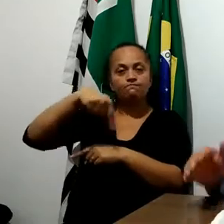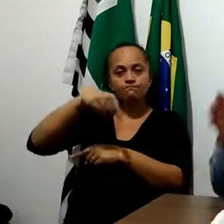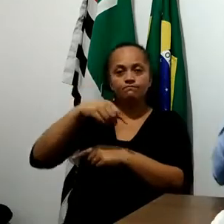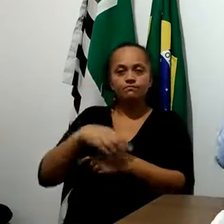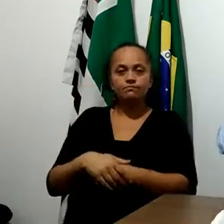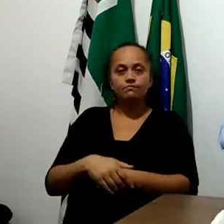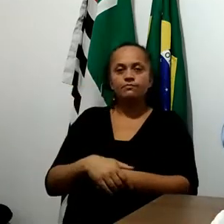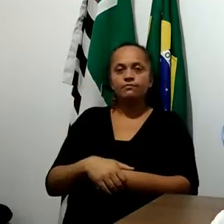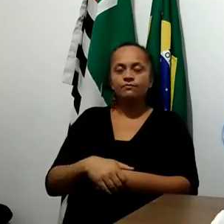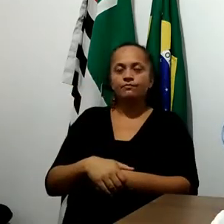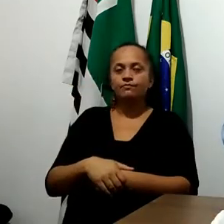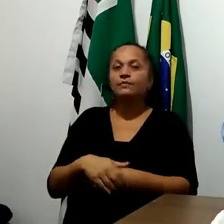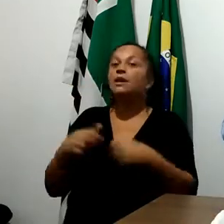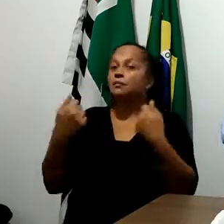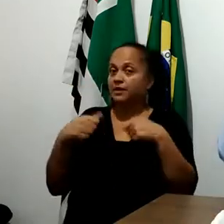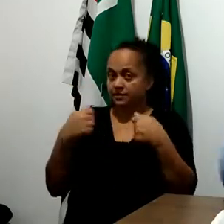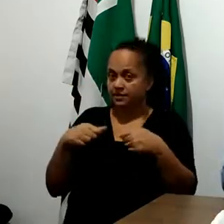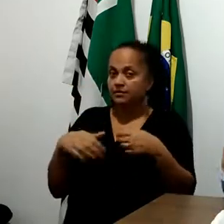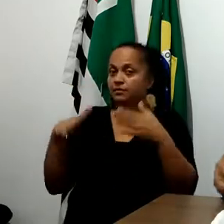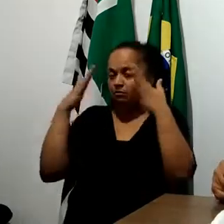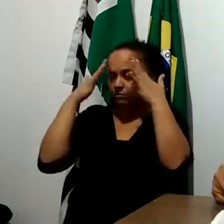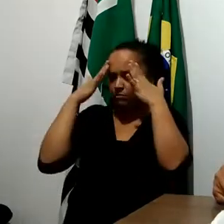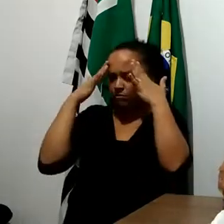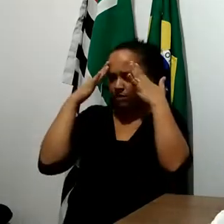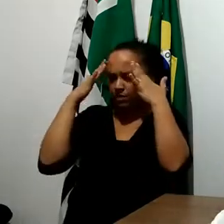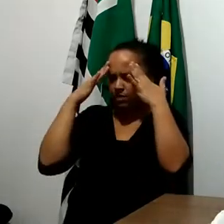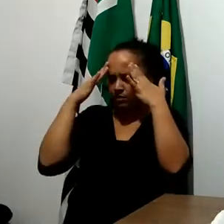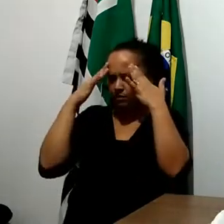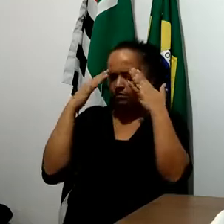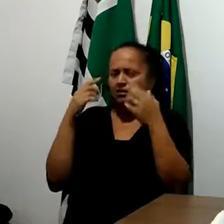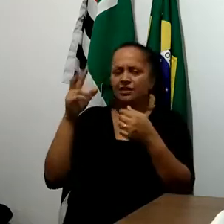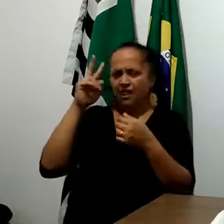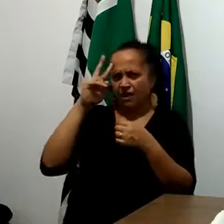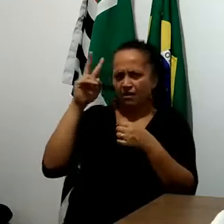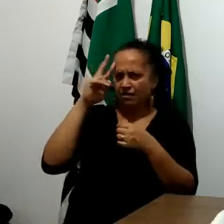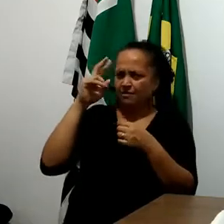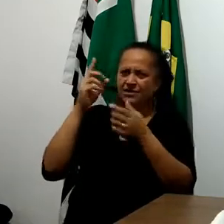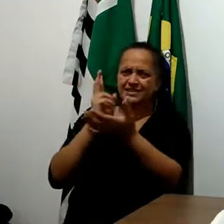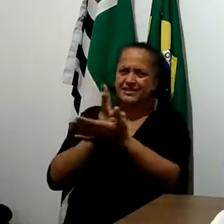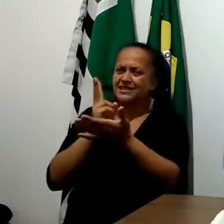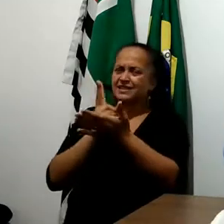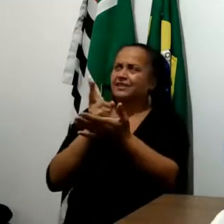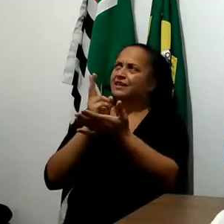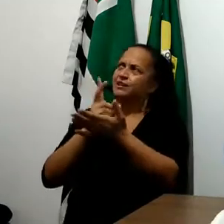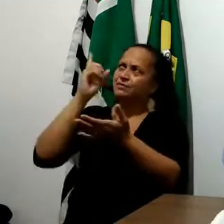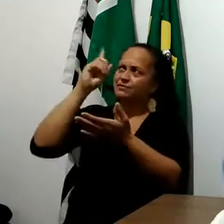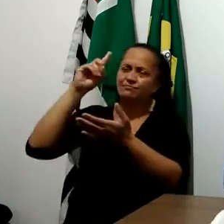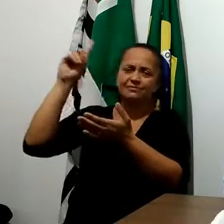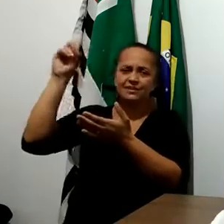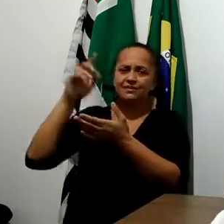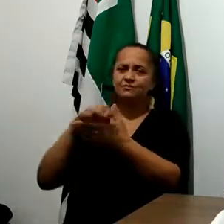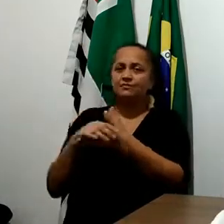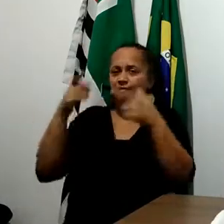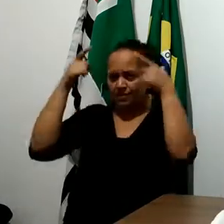A Bíblia diz que nós temos que proteger a nossa mente com o capacete da salvação. O capacete protege a